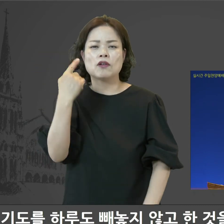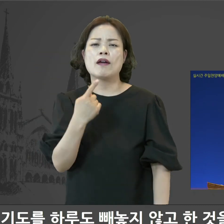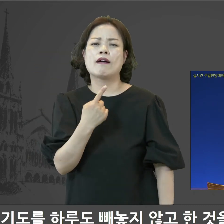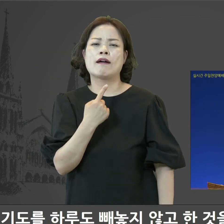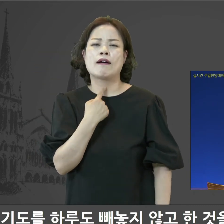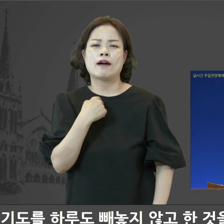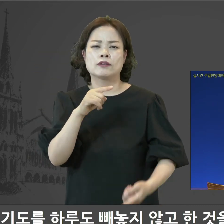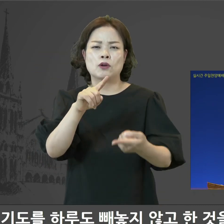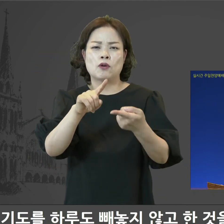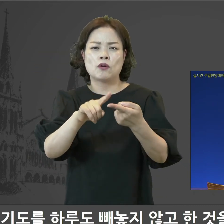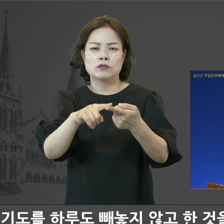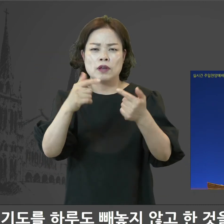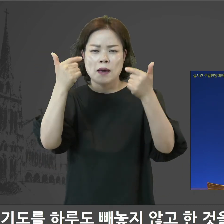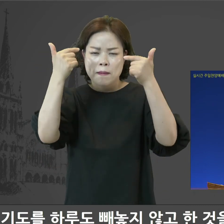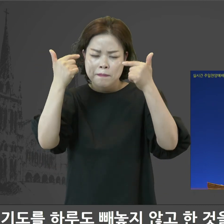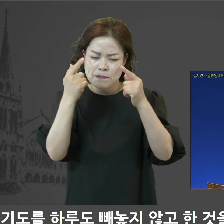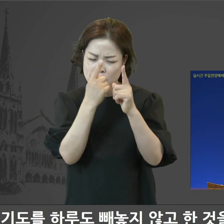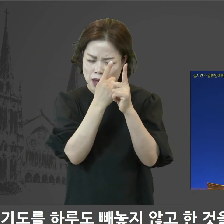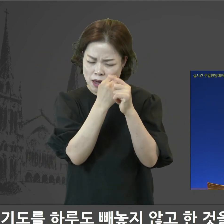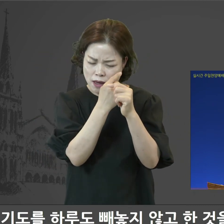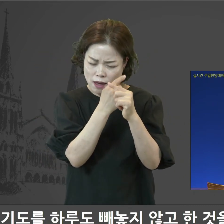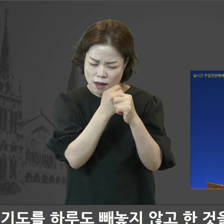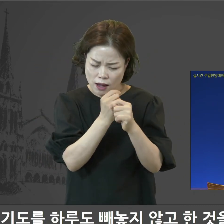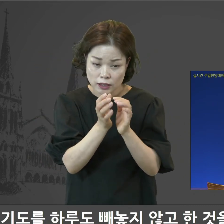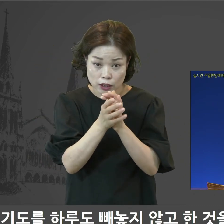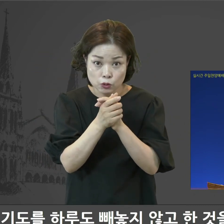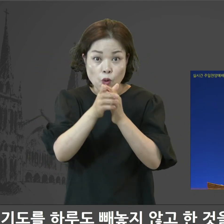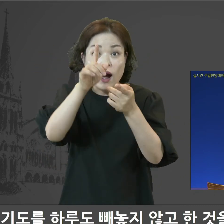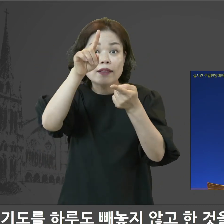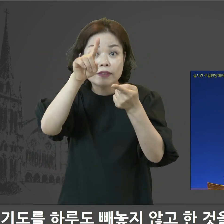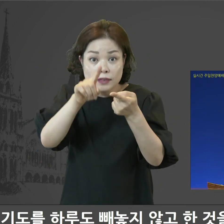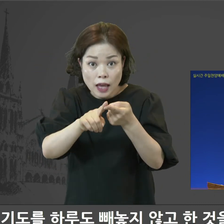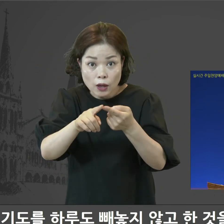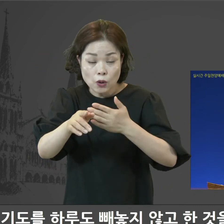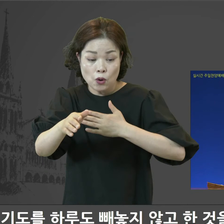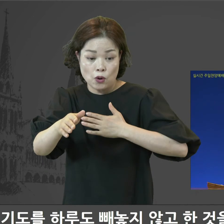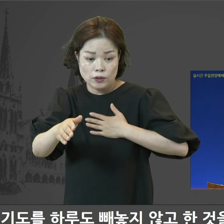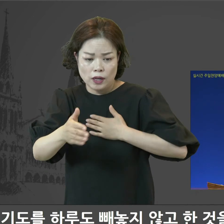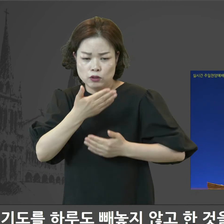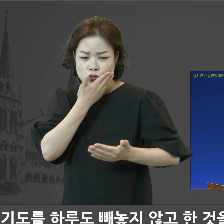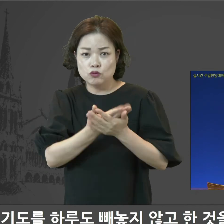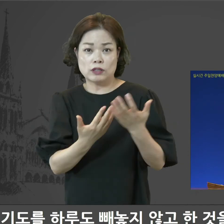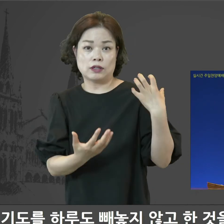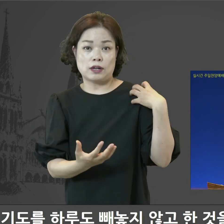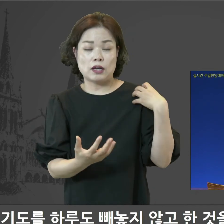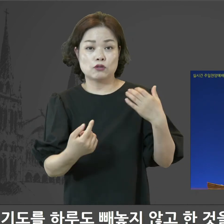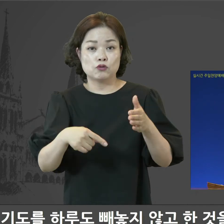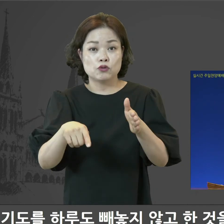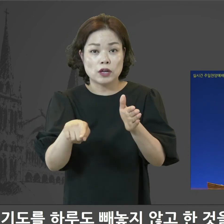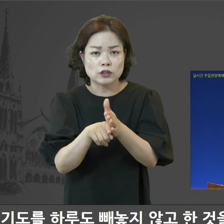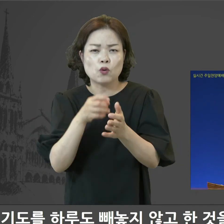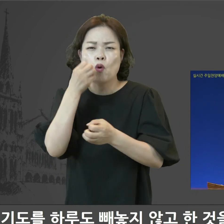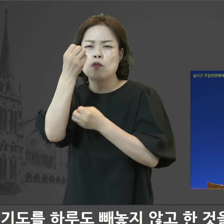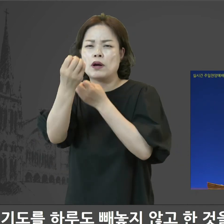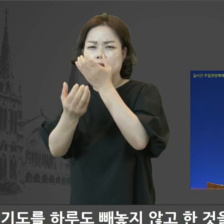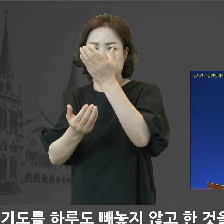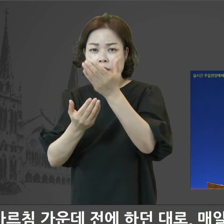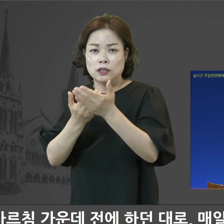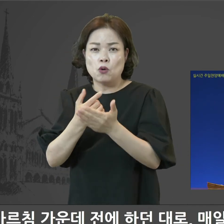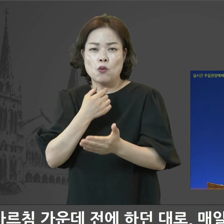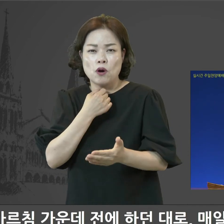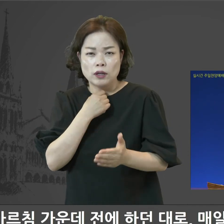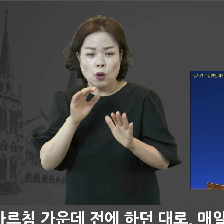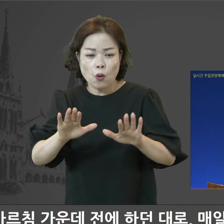대로, 매일 하던 대로, 오늘도 내 삶의 중심 잡기가 필요합니다 라고 고백하기를 원하는